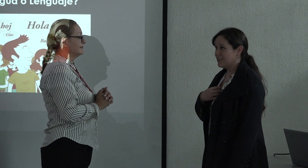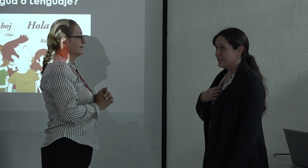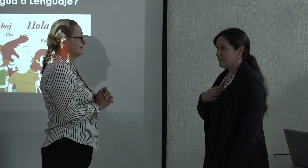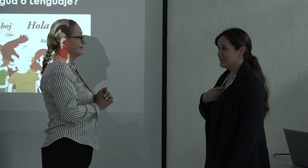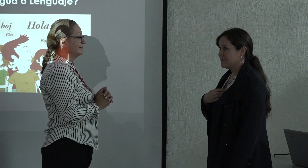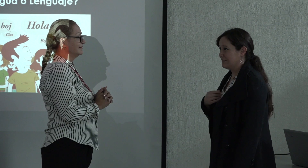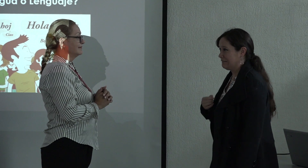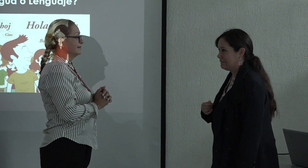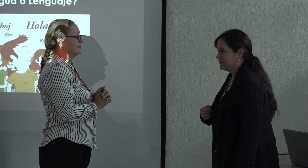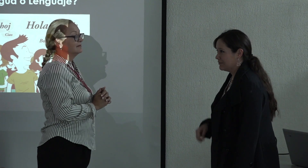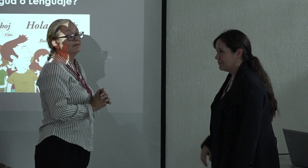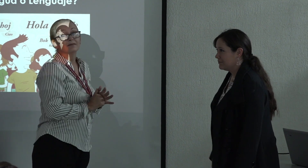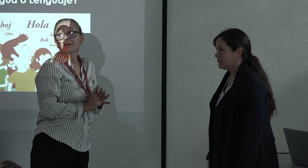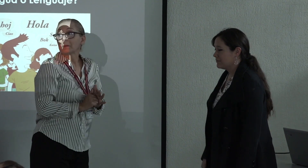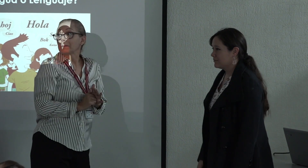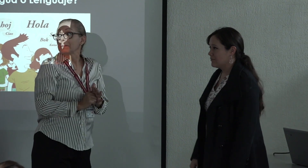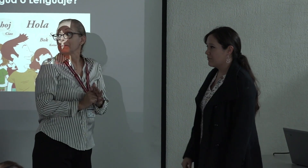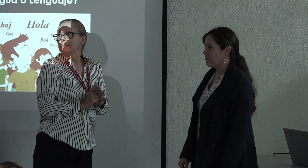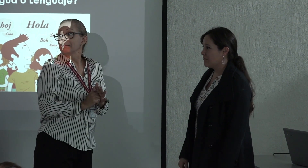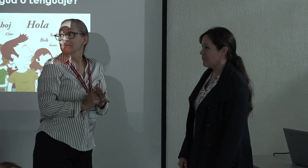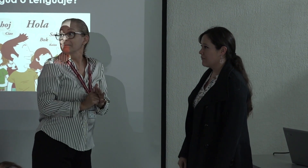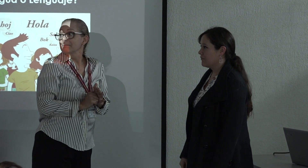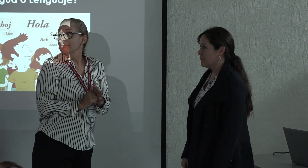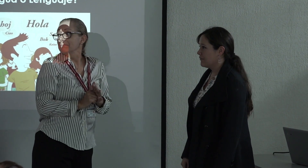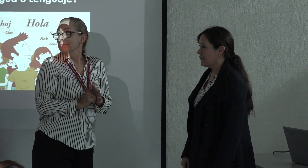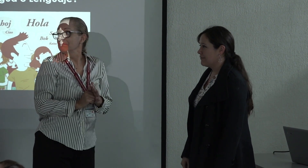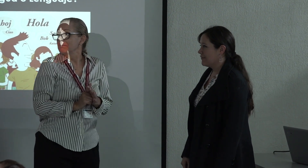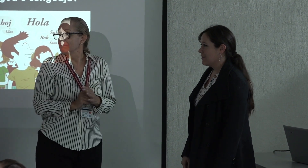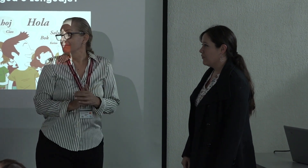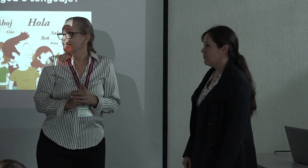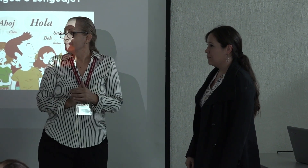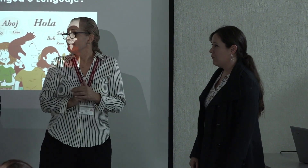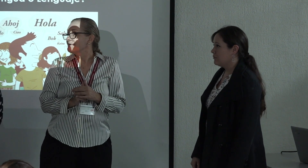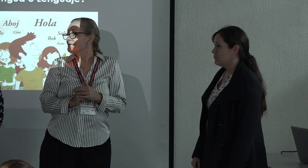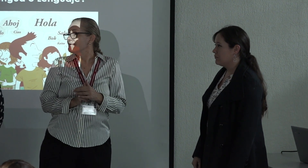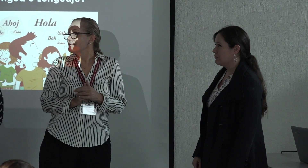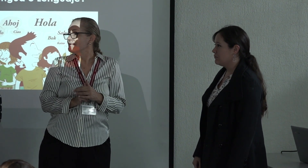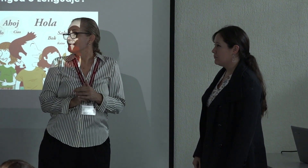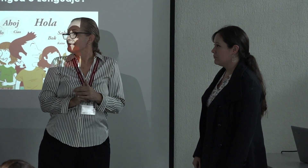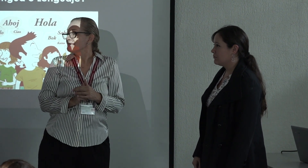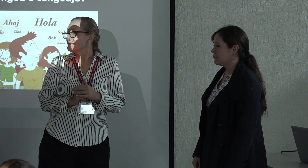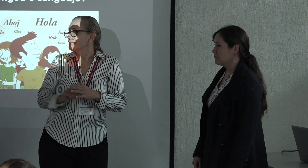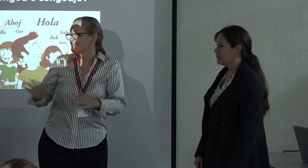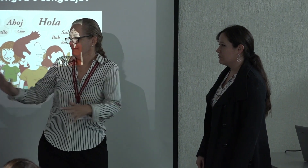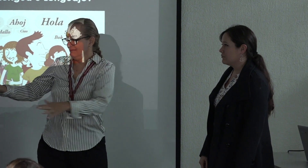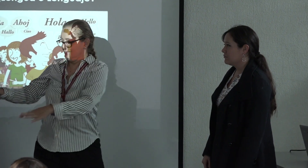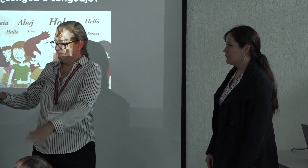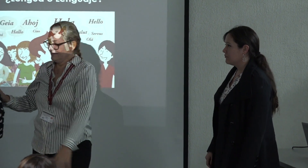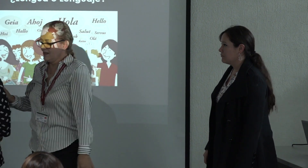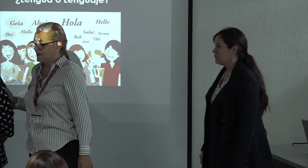Ok, excelente. Las 3 compañeras de medio se pueden sentar. Las de las orillas, nos quedamos poquito.